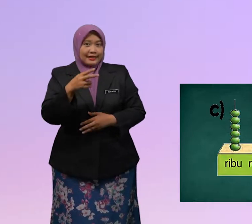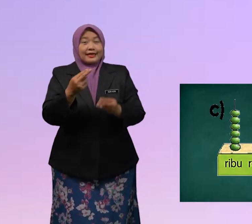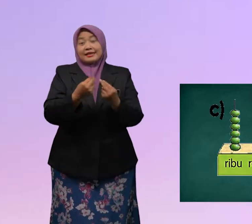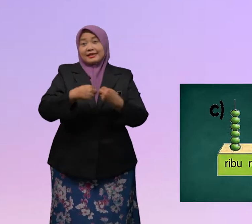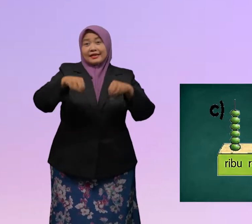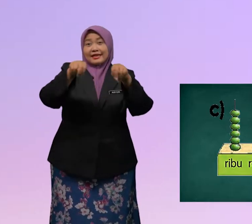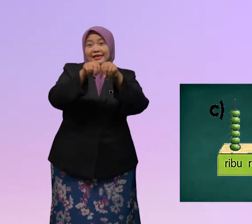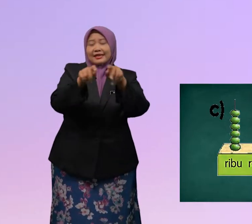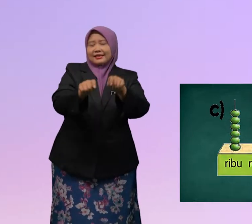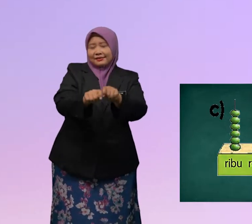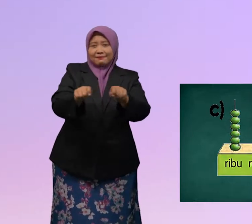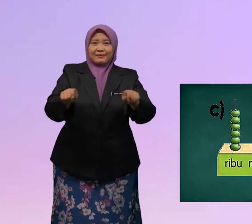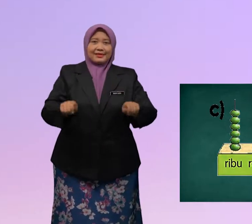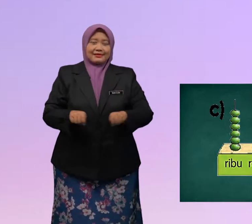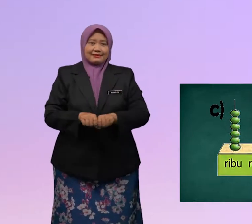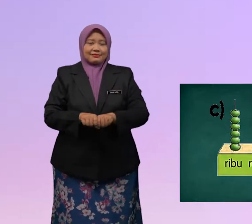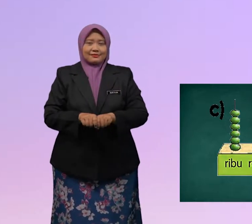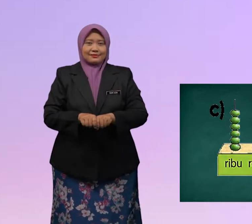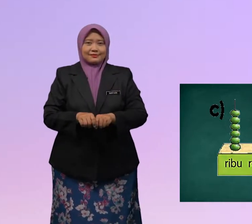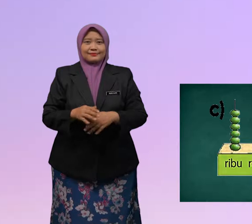Sebutkan nilai tempatnya.